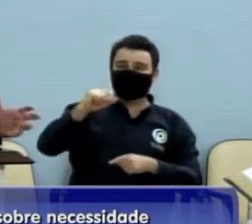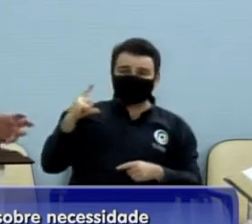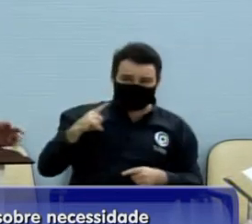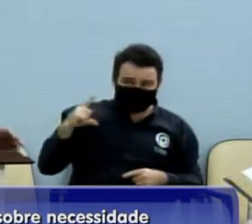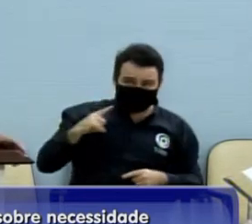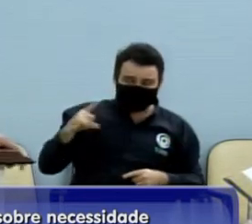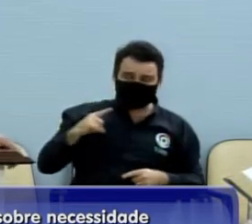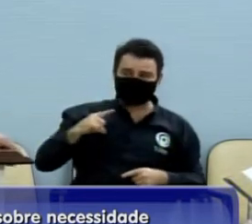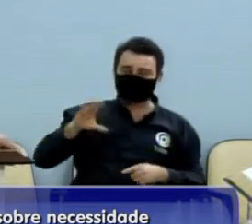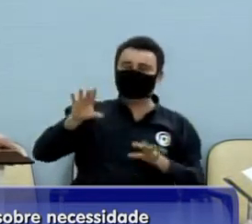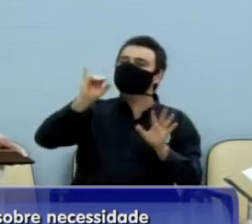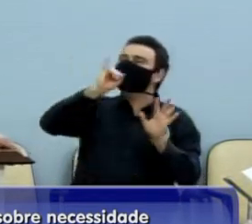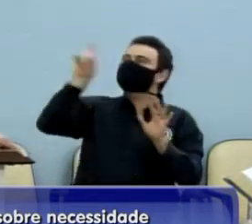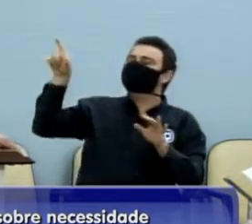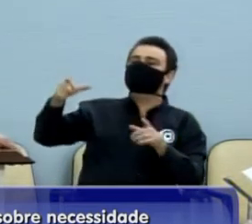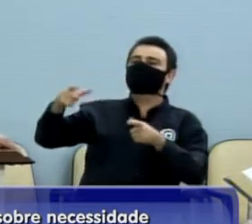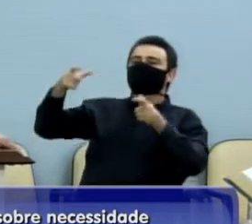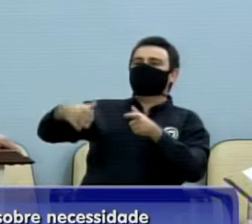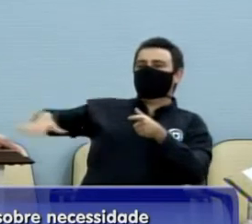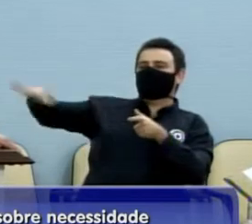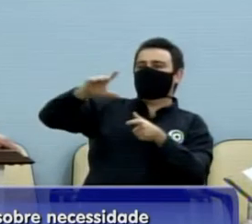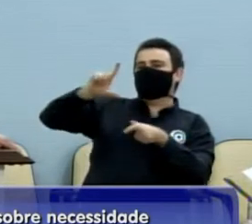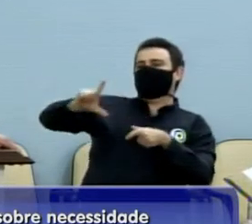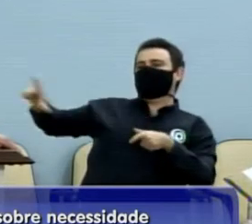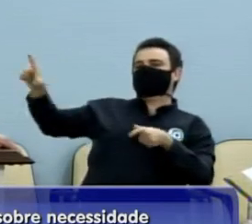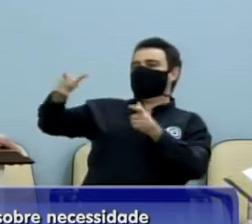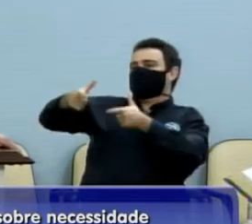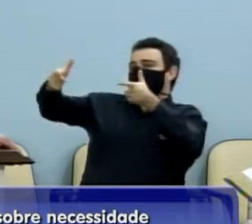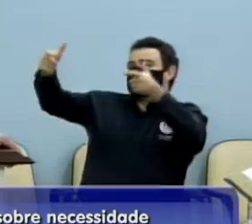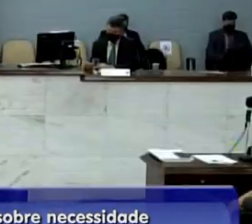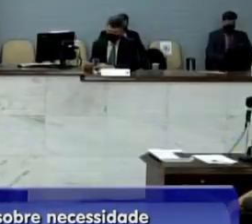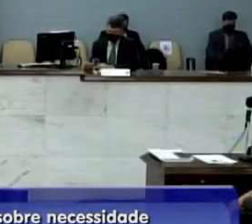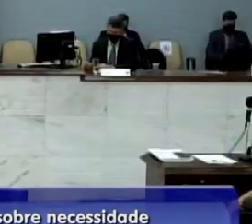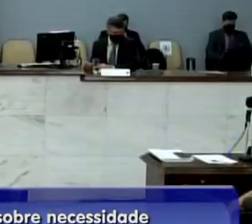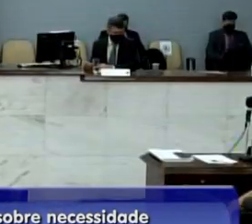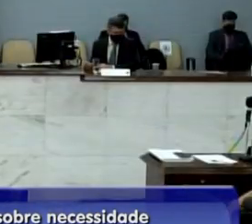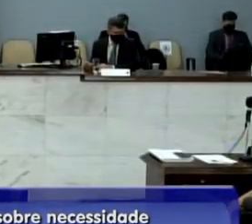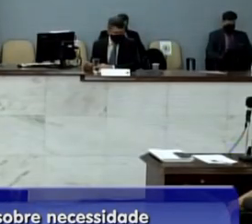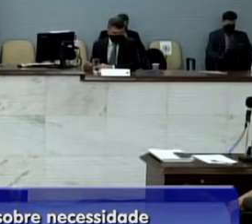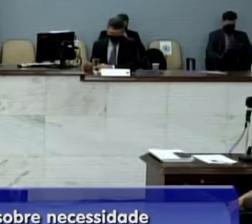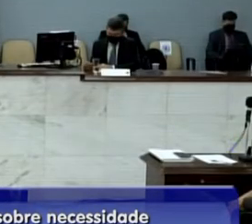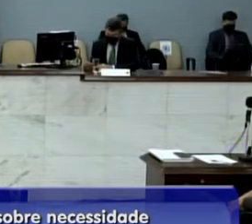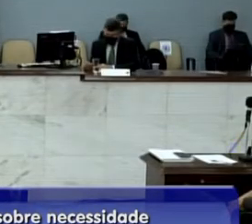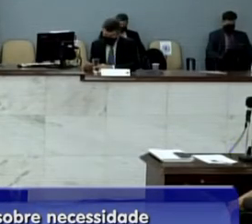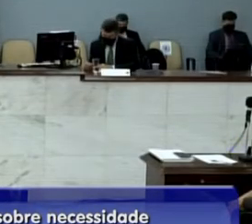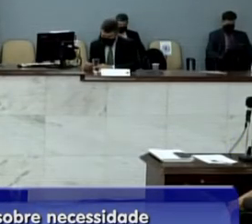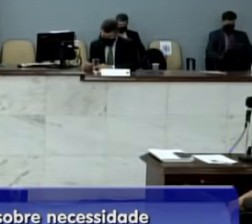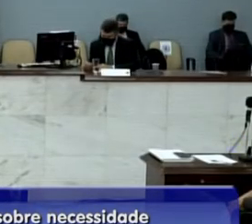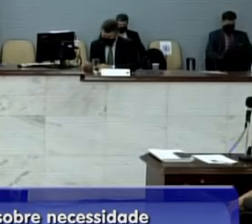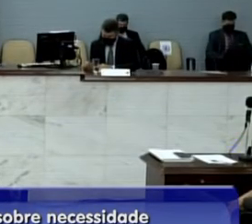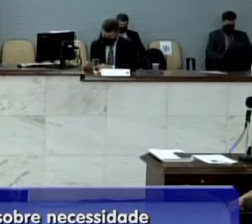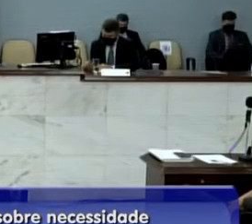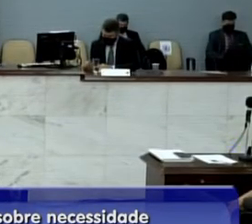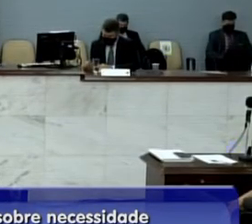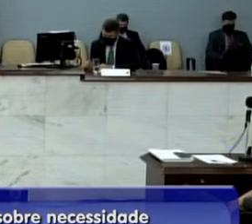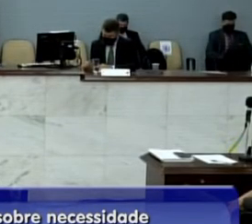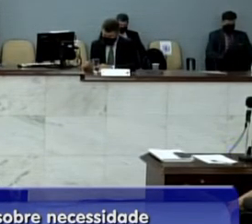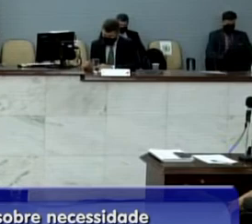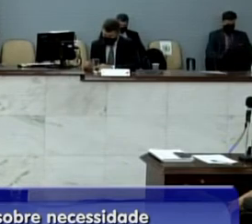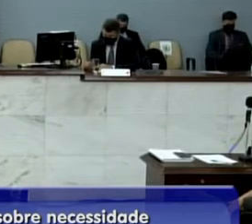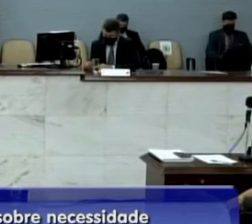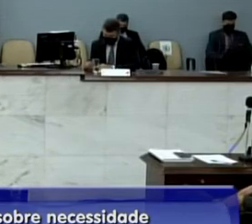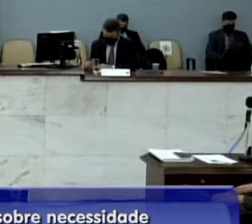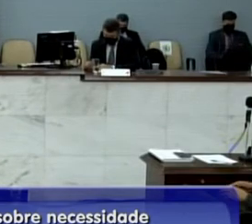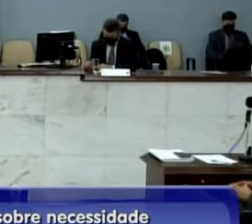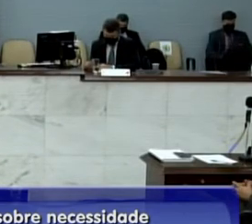uma região expansiva. O senhor quer uma parte? Quero, inclusive, nós temos uma creche lá, que era um centrinho na vila,